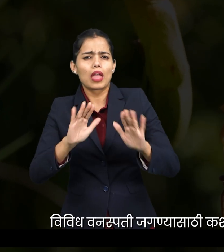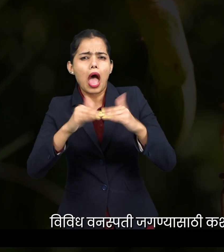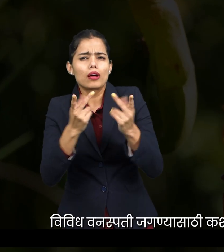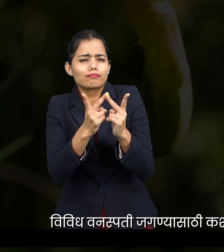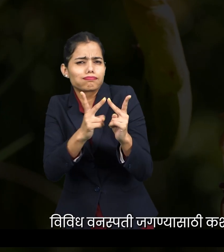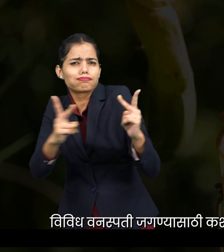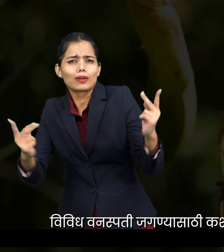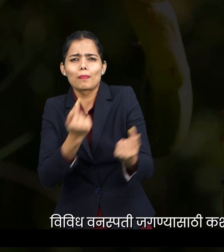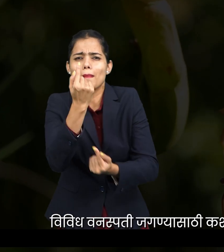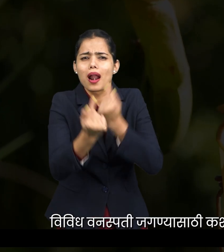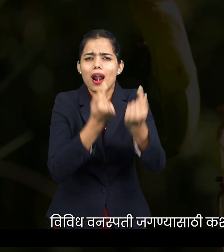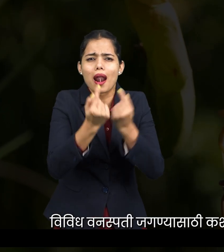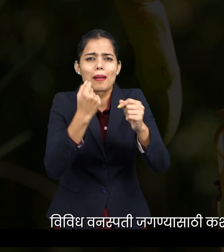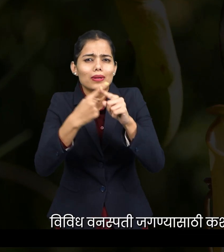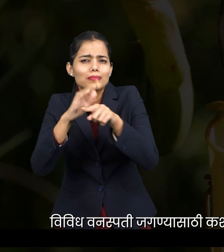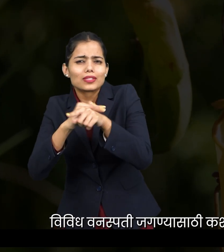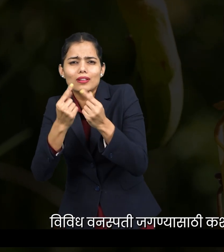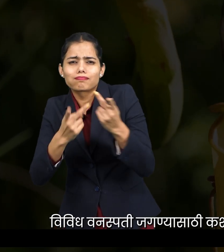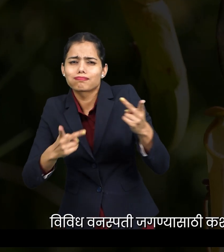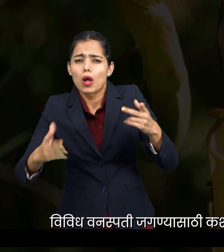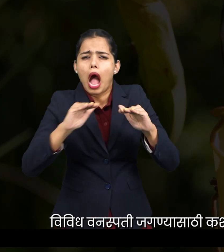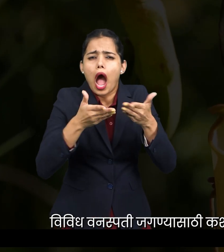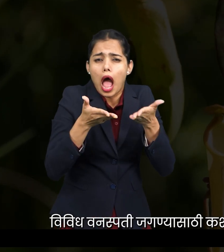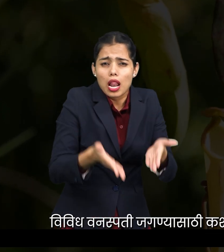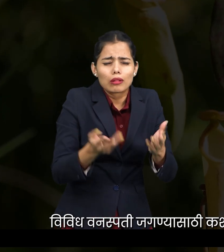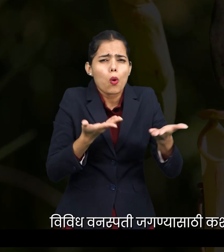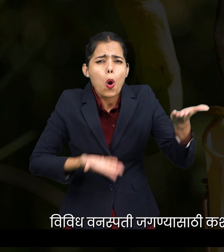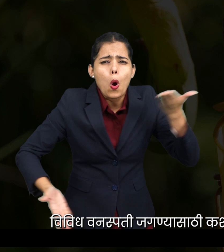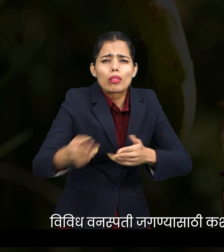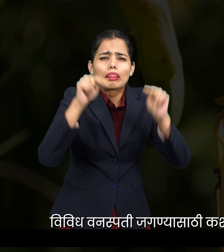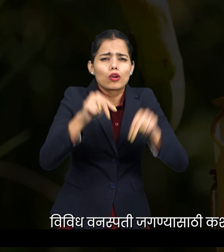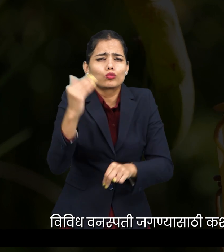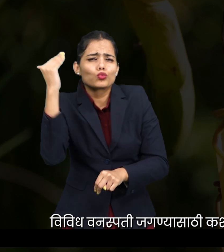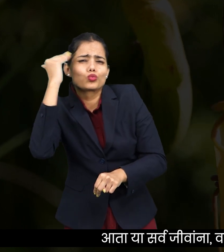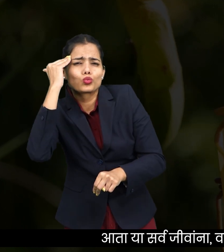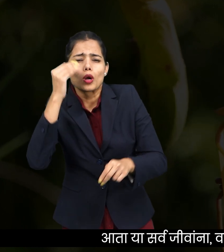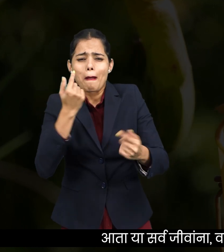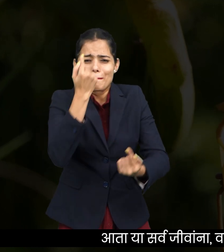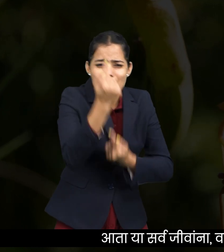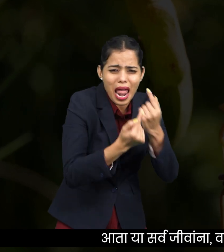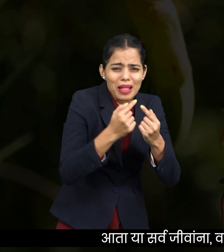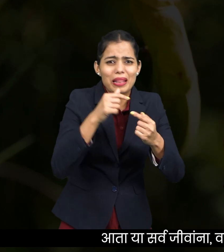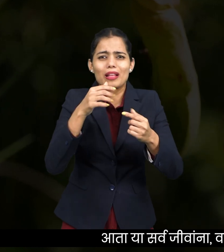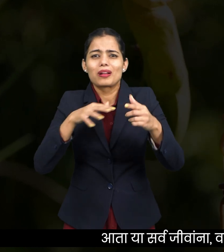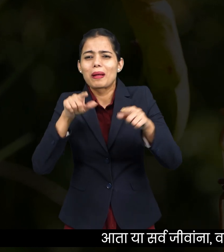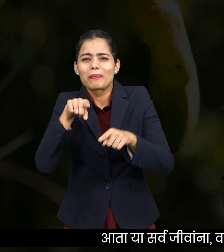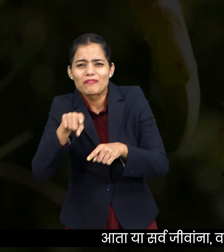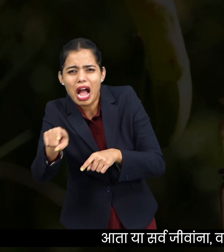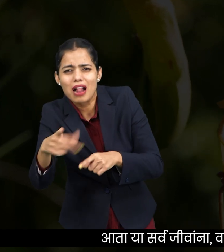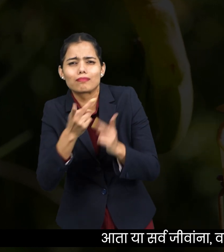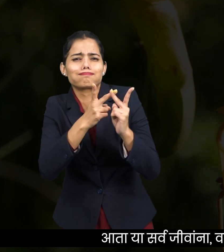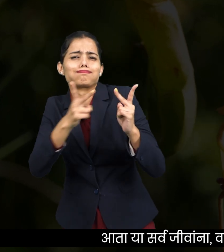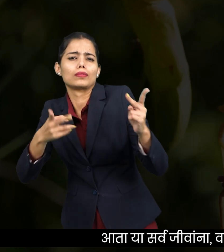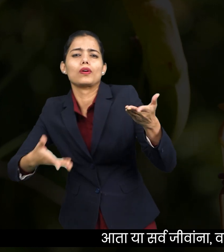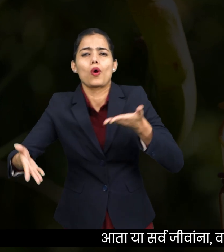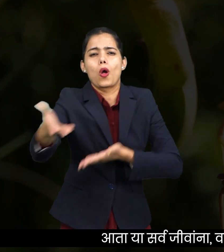विविध वनस्पती जगण्यासाठी कशा प्रकारे अनुकूलन होतात हे तुम्ही पाहिलं आहे. आता या सर्व